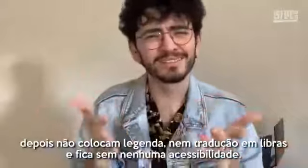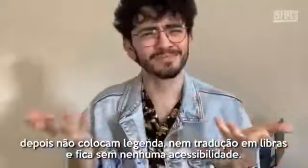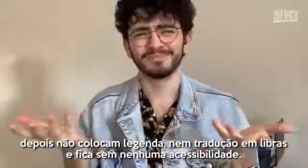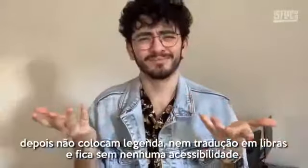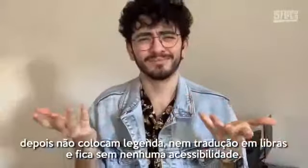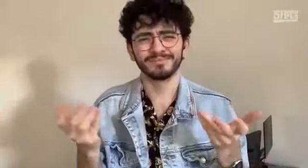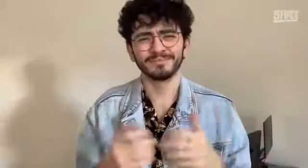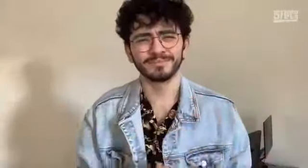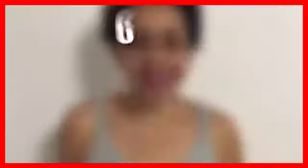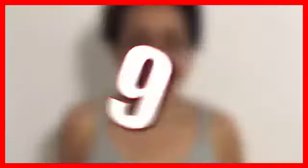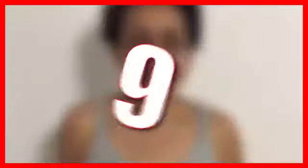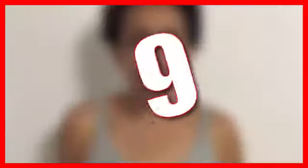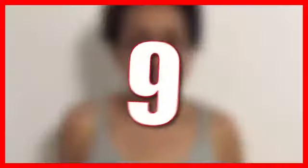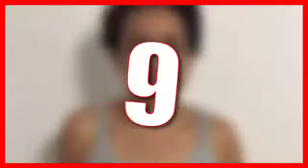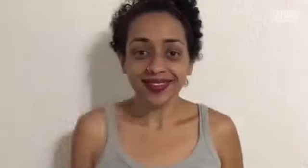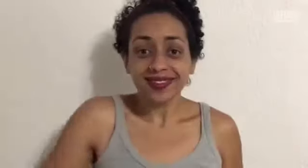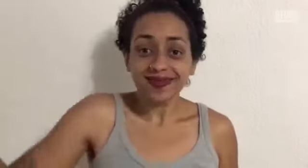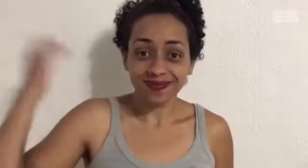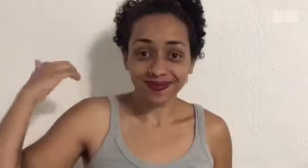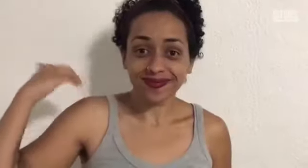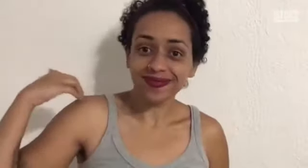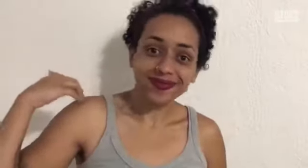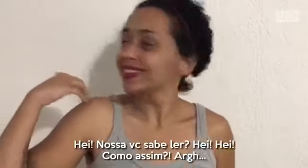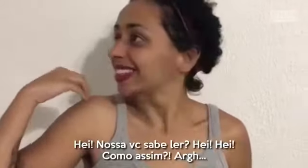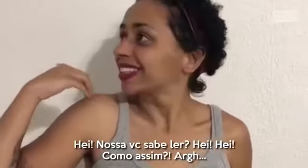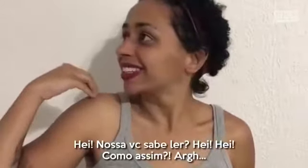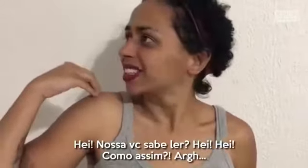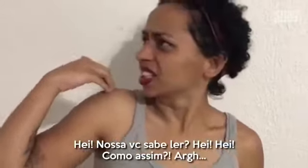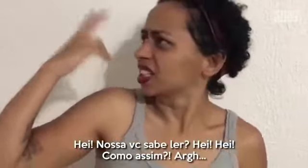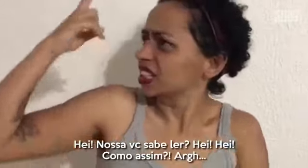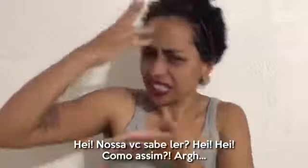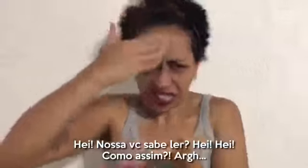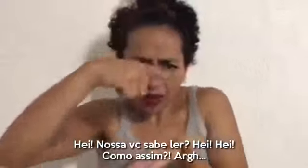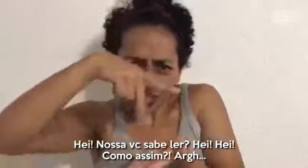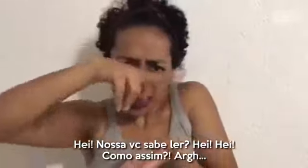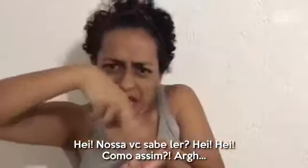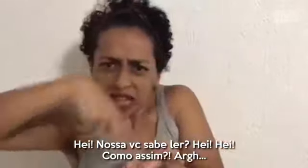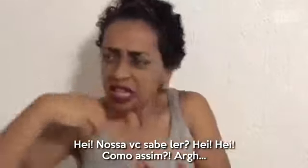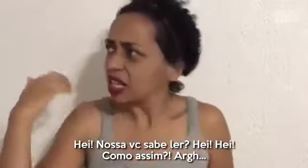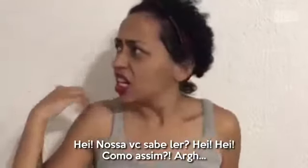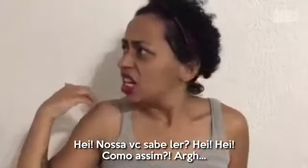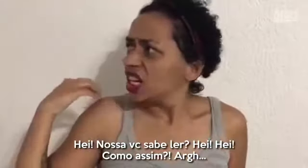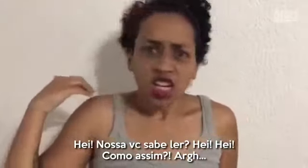acessibilidade. Número 9. Ei! Nossa, você sabe ler? Como assim?